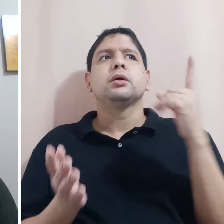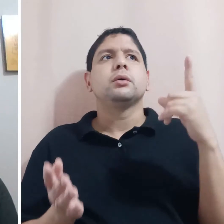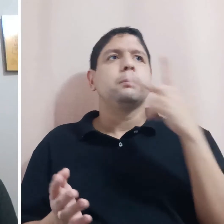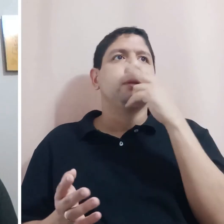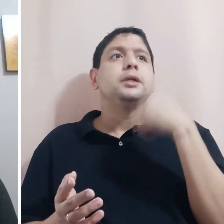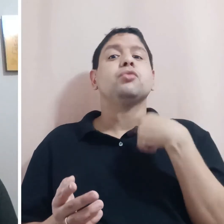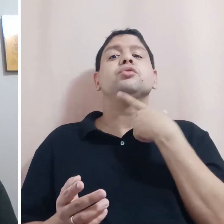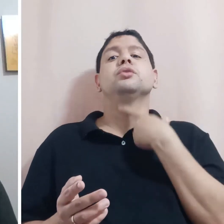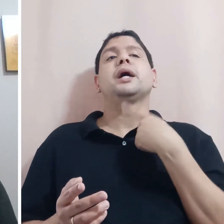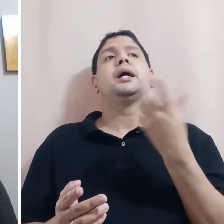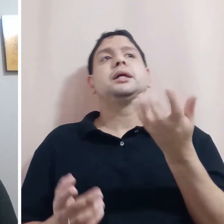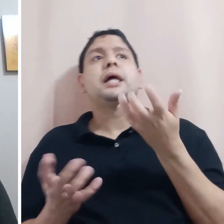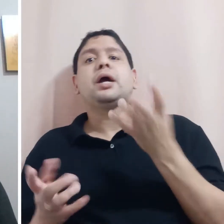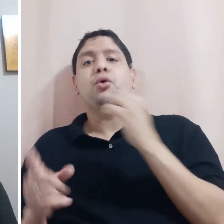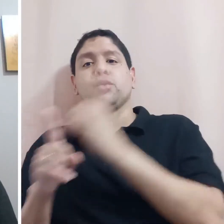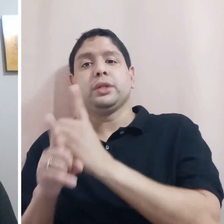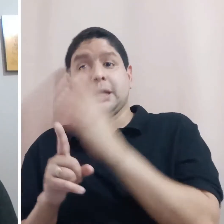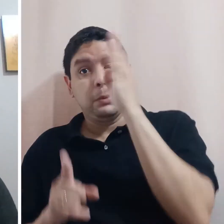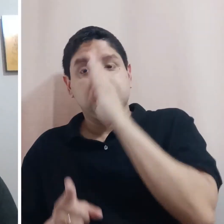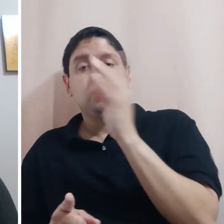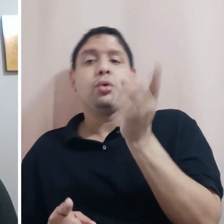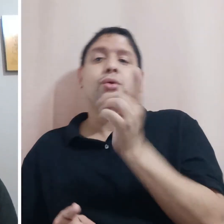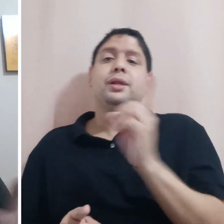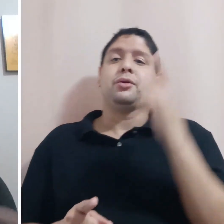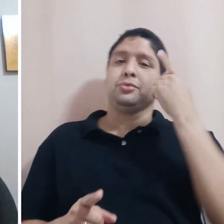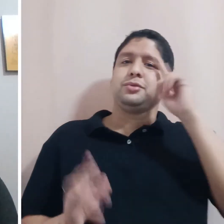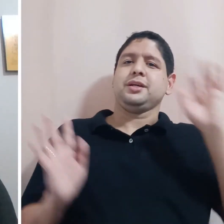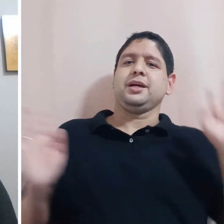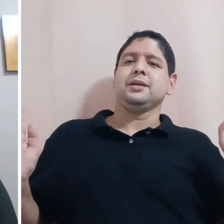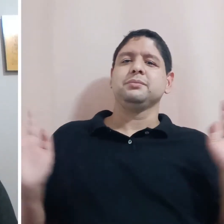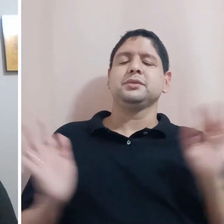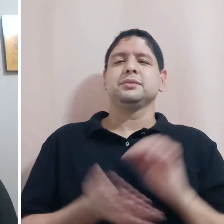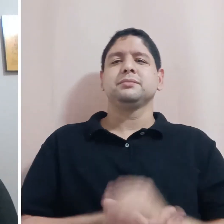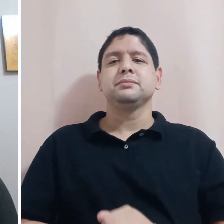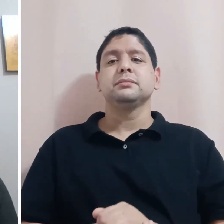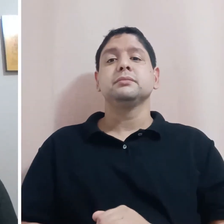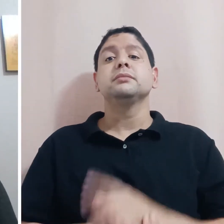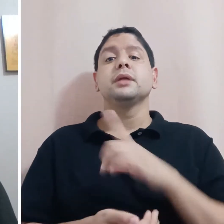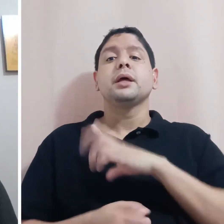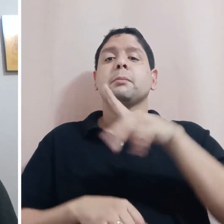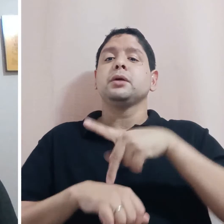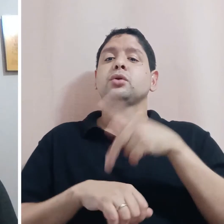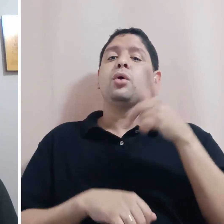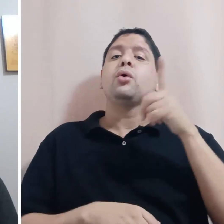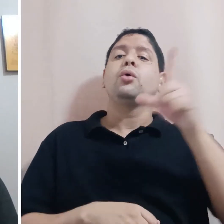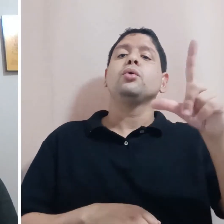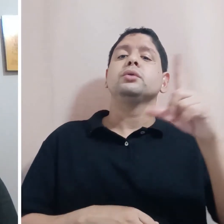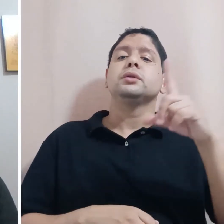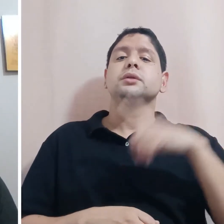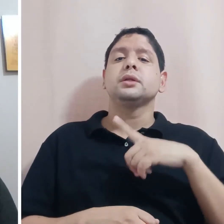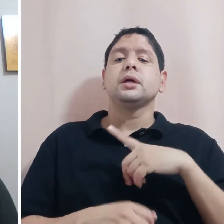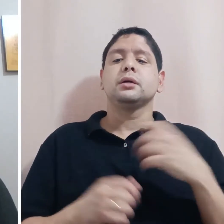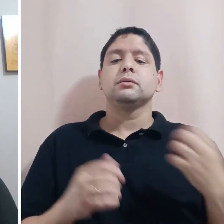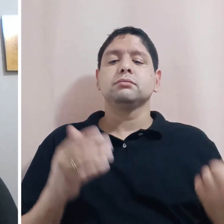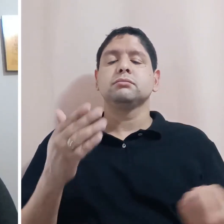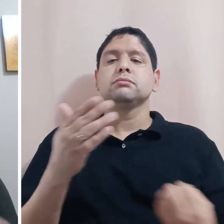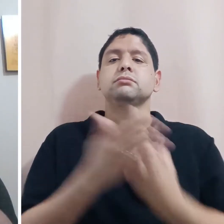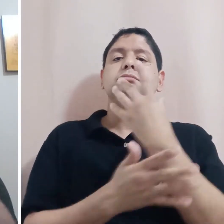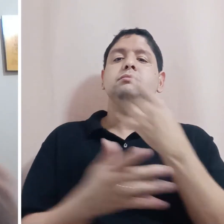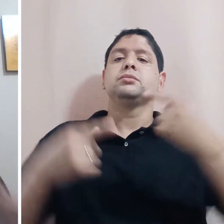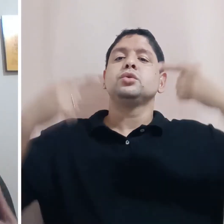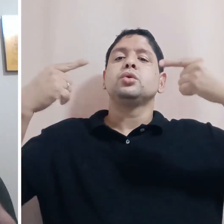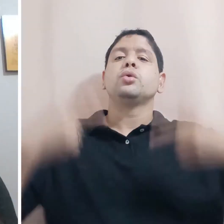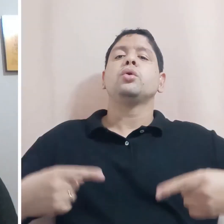gente a entender também se foi algo, né, intencional ou não dele ter chegado aqui, um